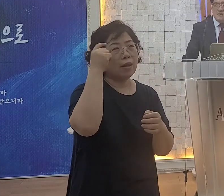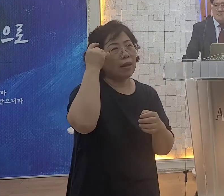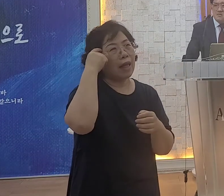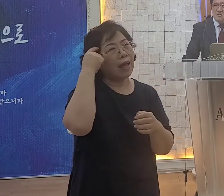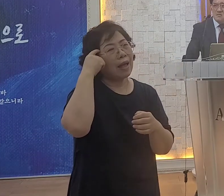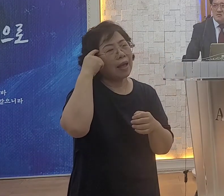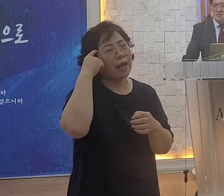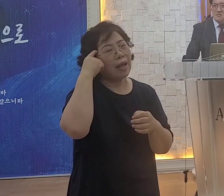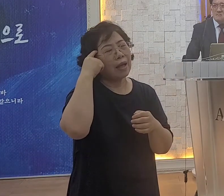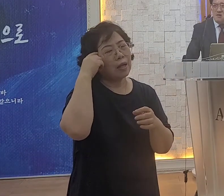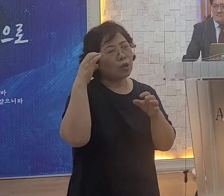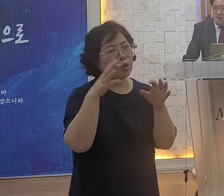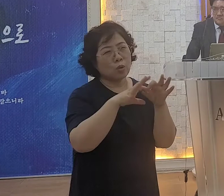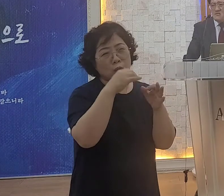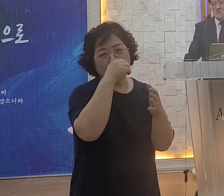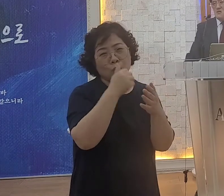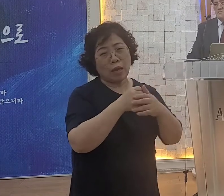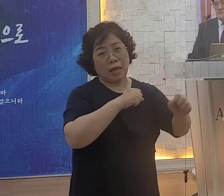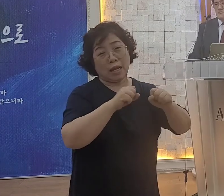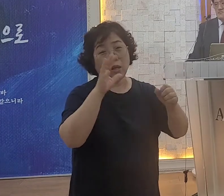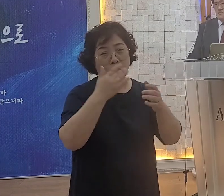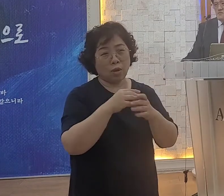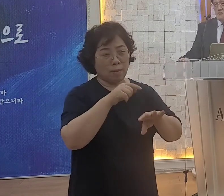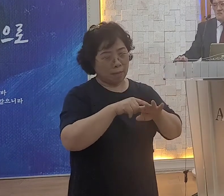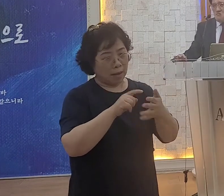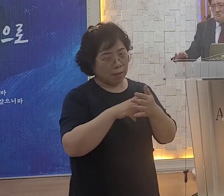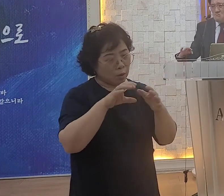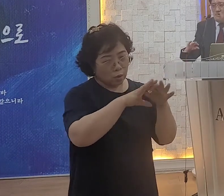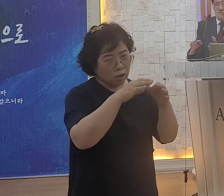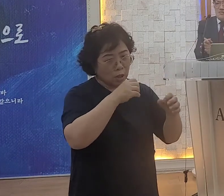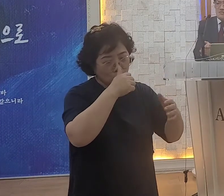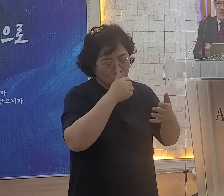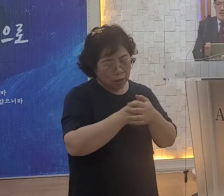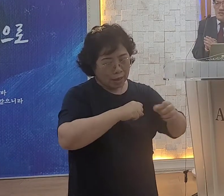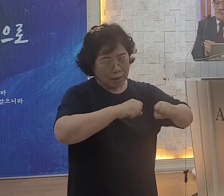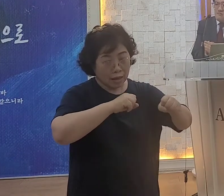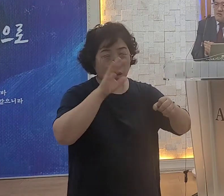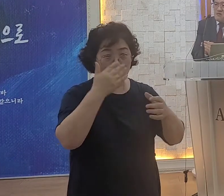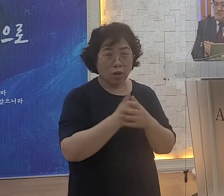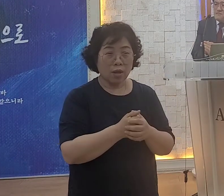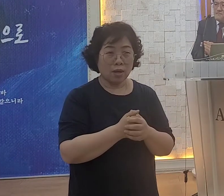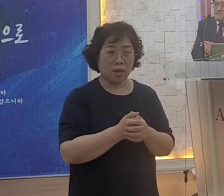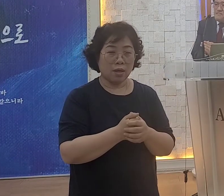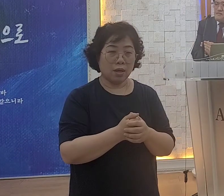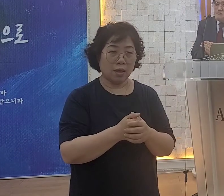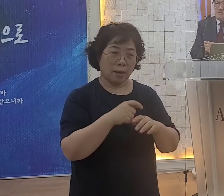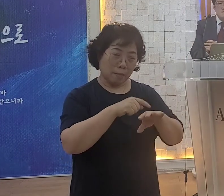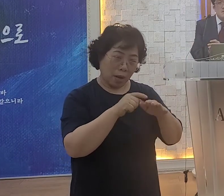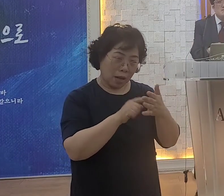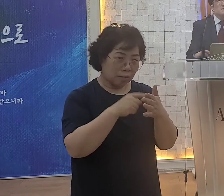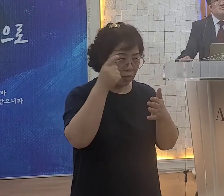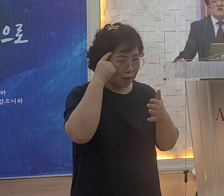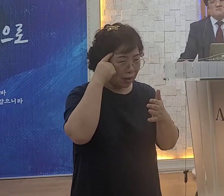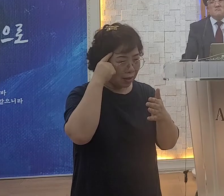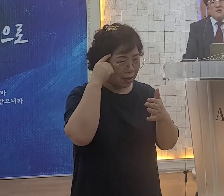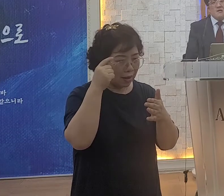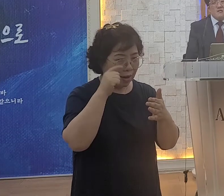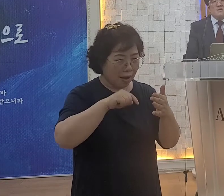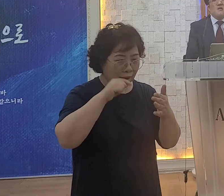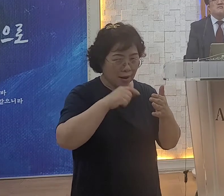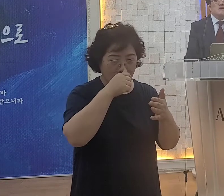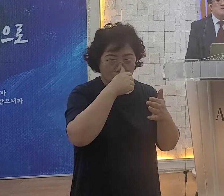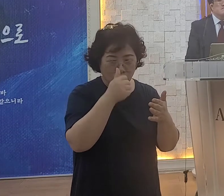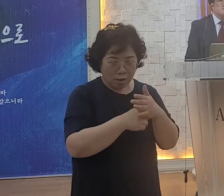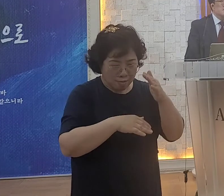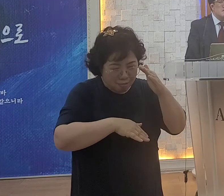생각 자체가 이미 우리의 마음 자체가 이미 우리는 죄로 가득 차 있기 때문에 우리는 죄를 짓지 않고